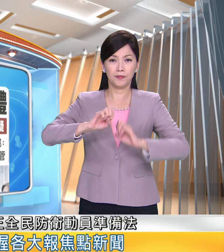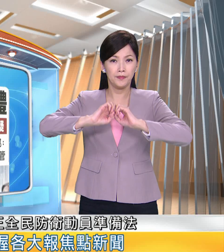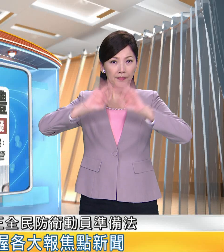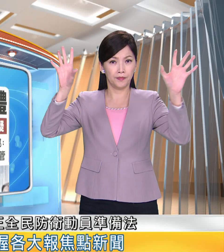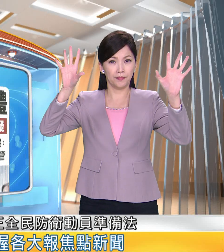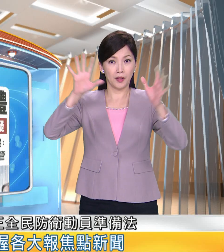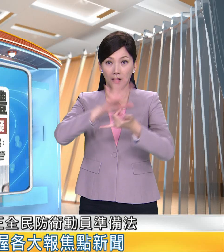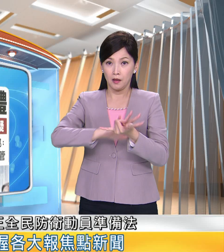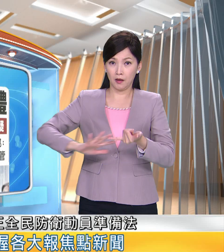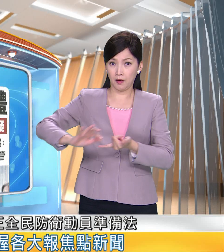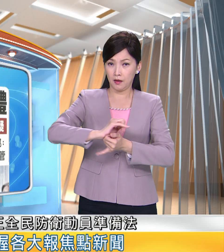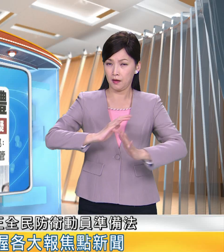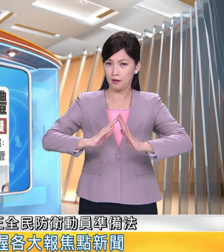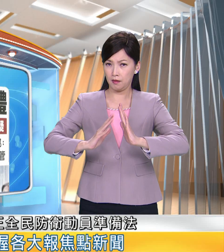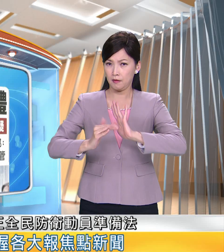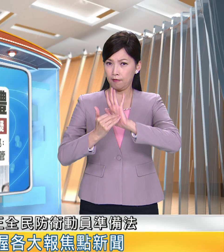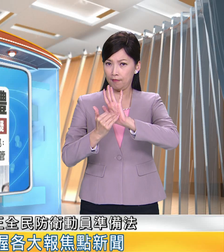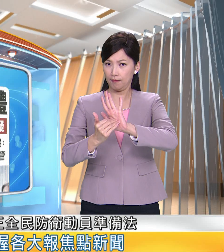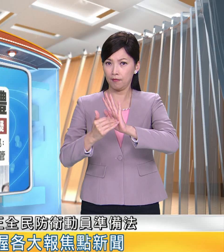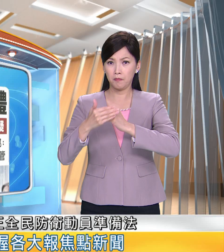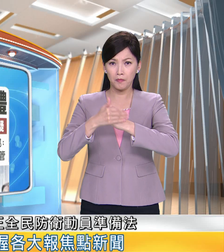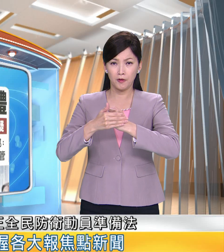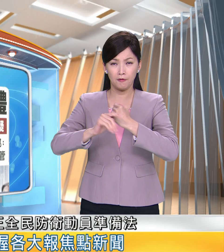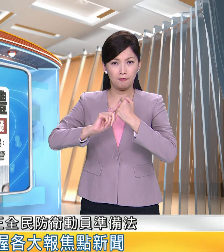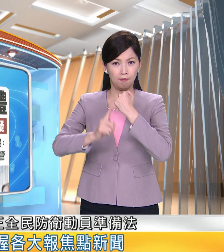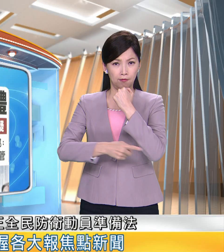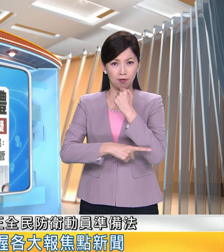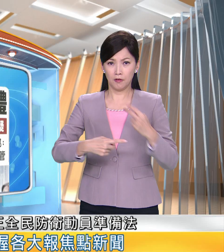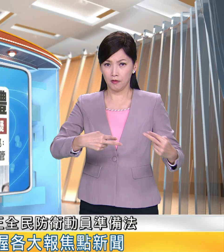国防部预告修正《全民防卫动员准备法》，